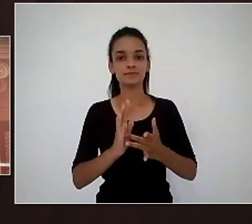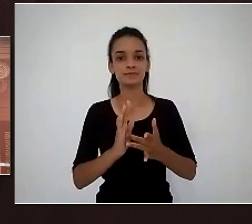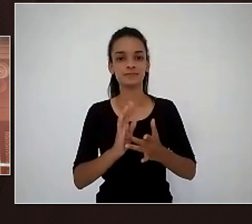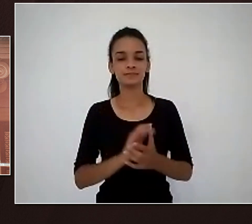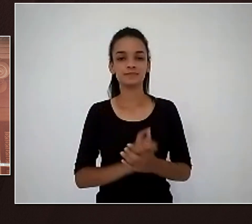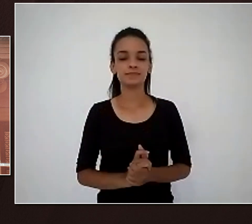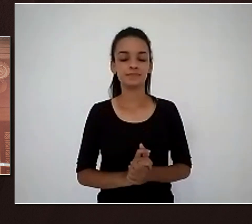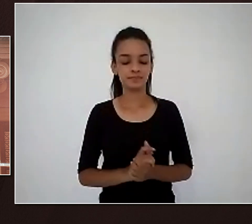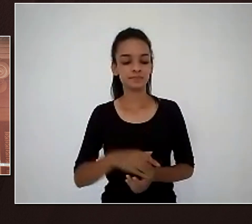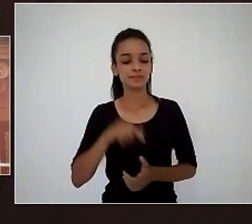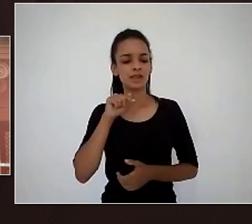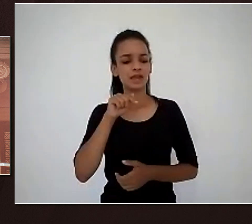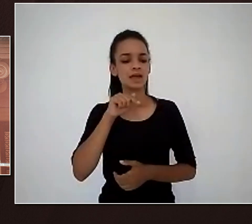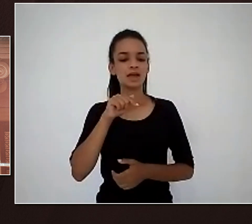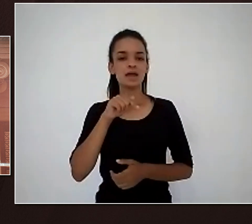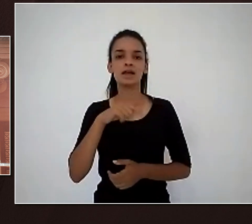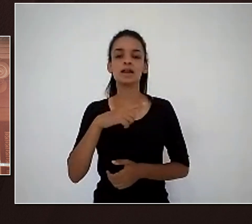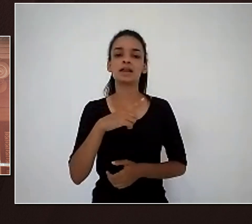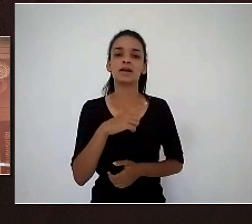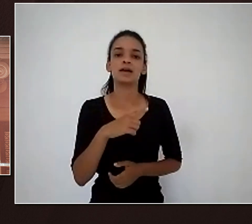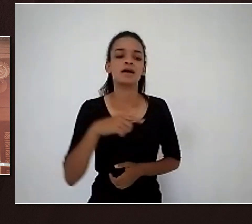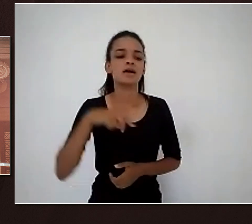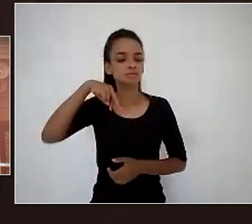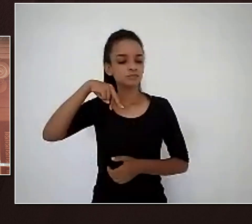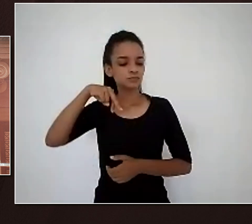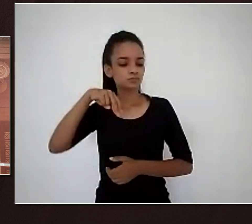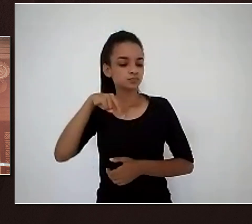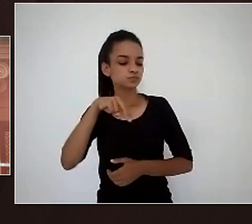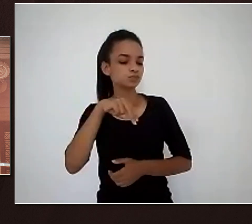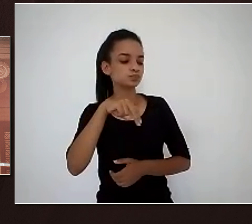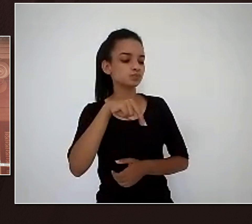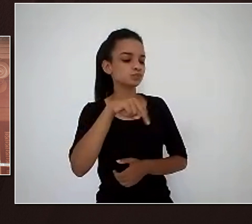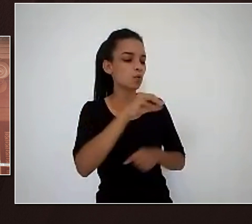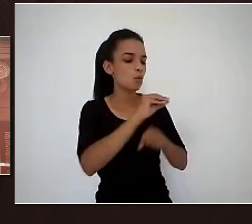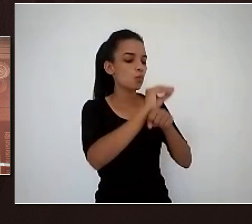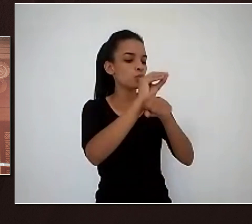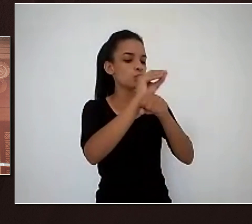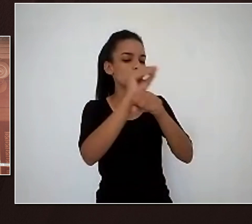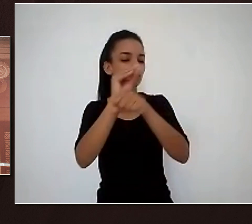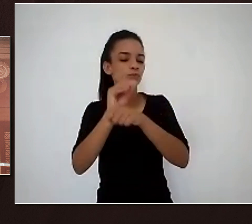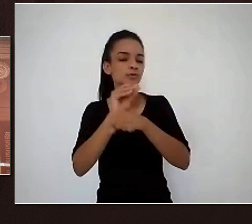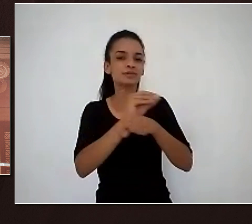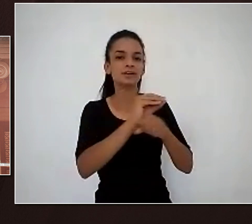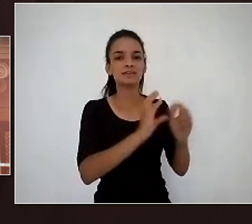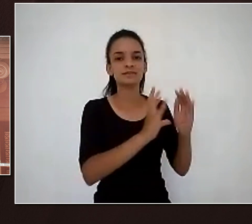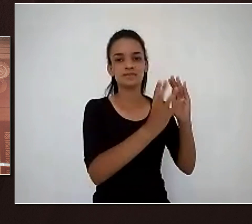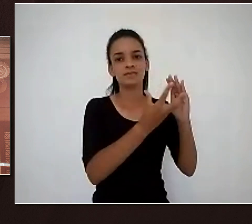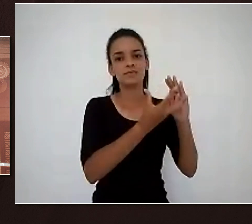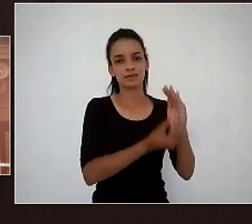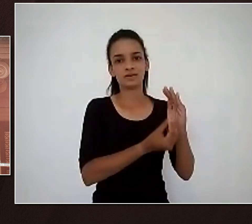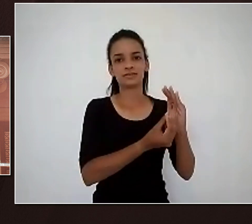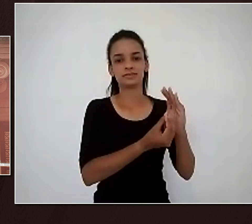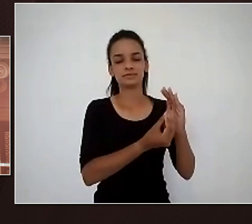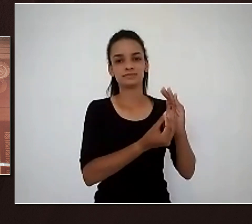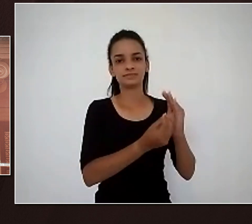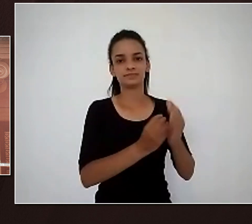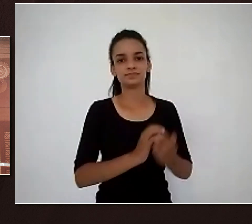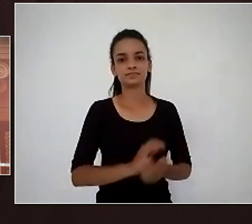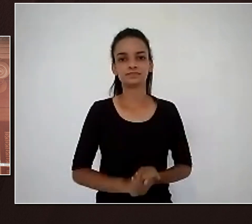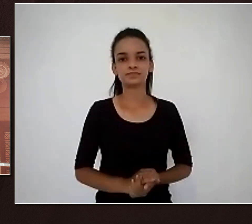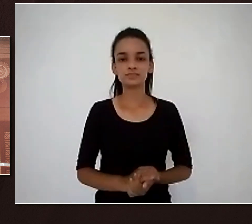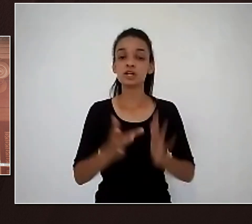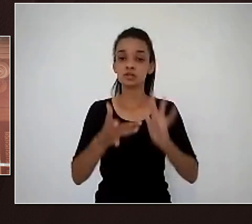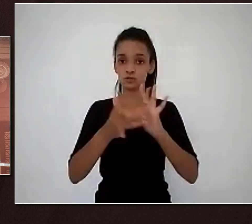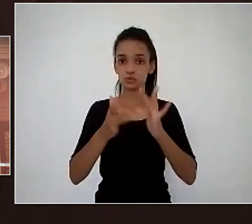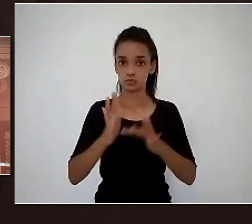para cuidar delas. Por um lado, Cristo está sentado à direita de Deus, mas por outro lado, como nosso